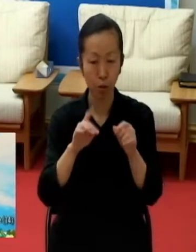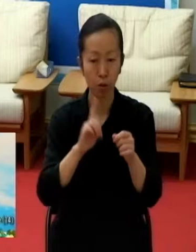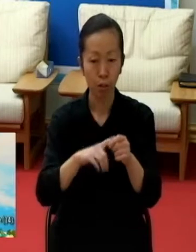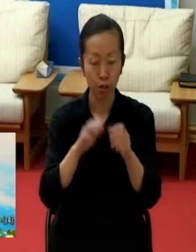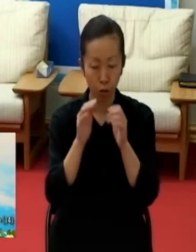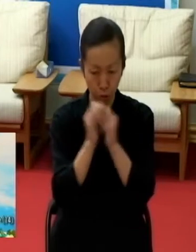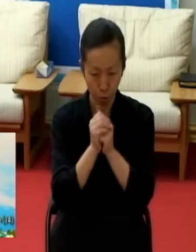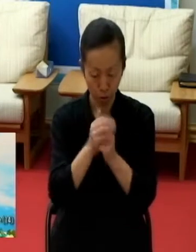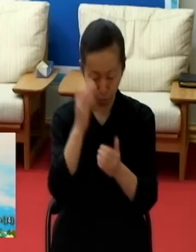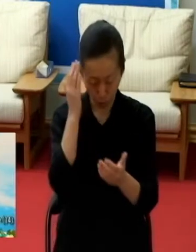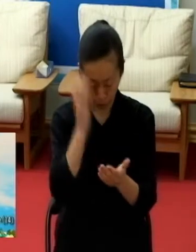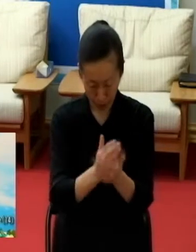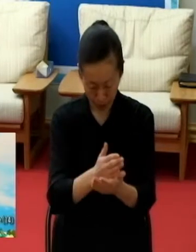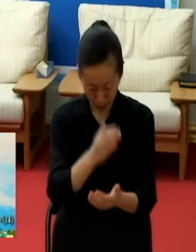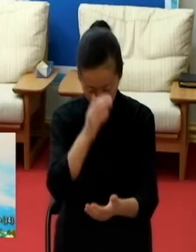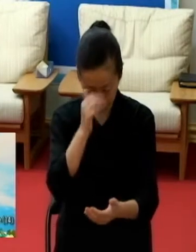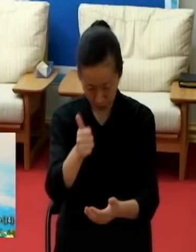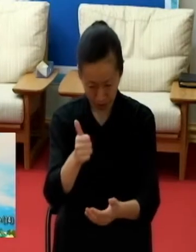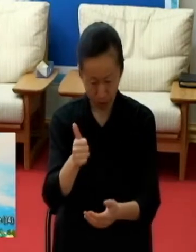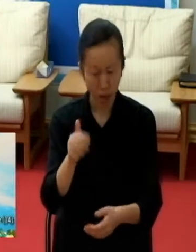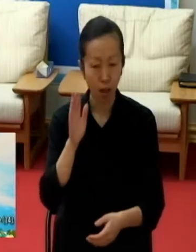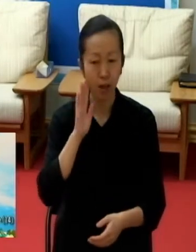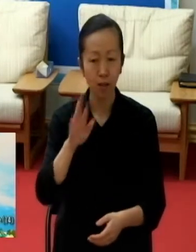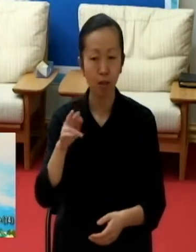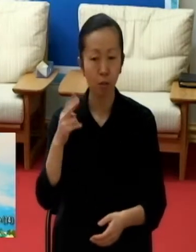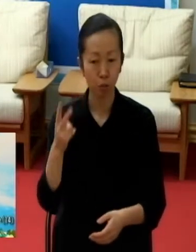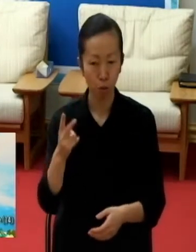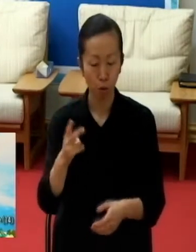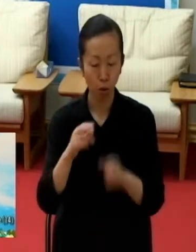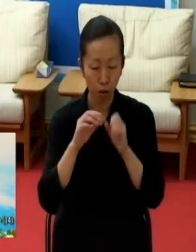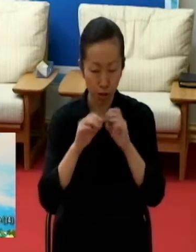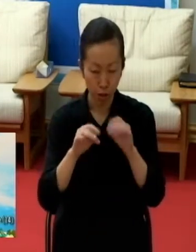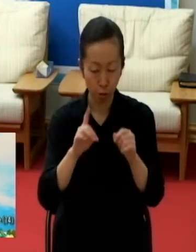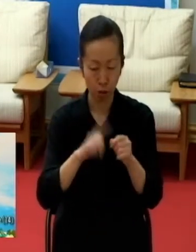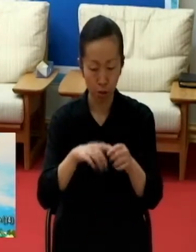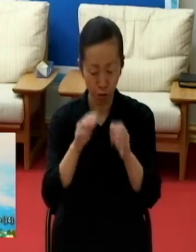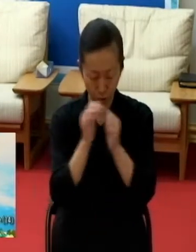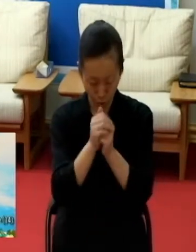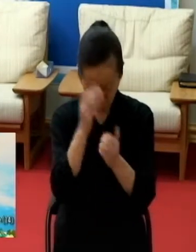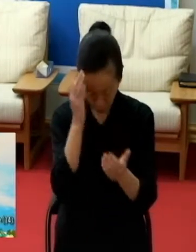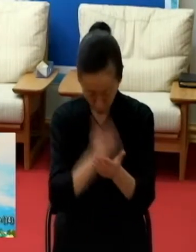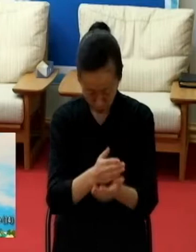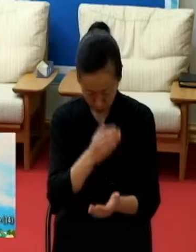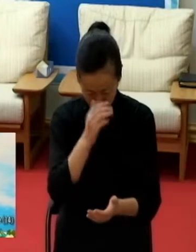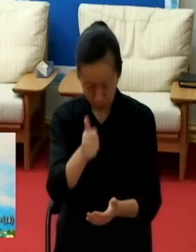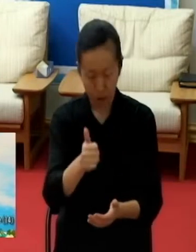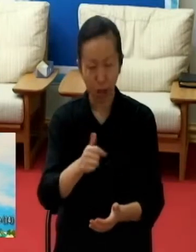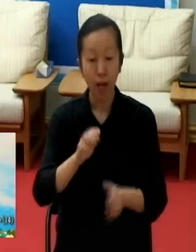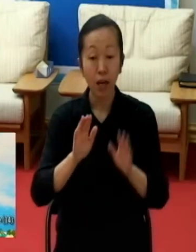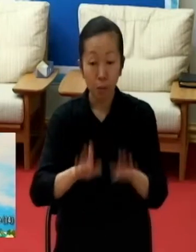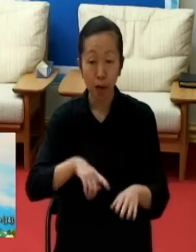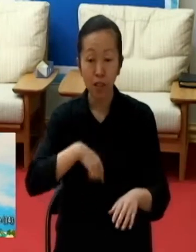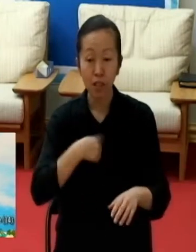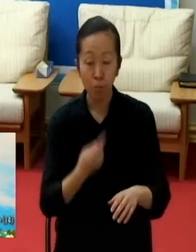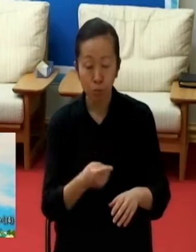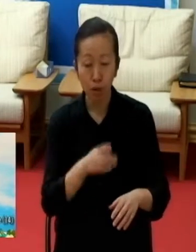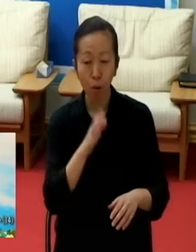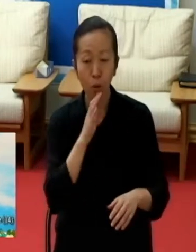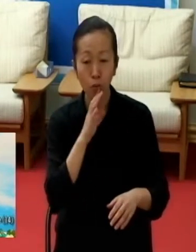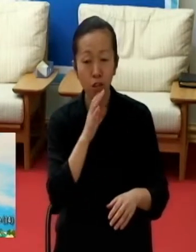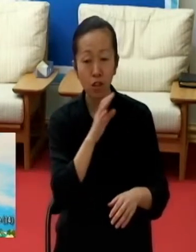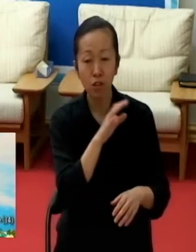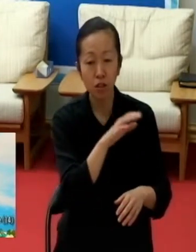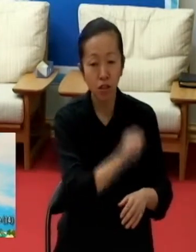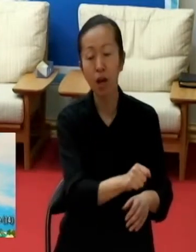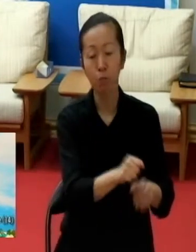祈りを止めてはなりません 지금 내가 붙잡고 있는 것이 무엇입니까? 今私が掴んでいることは何でしょうか 내가 오직 하고 있는 것이 무엇입니까?